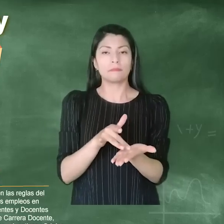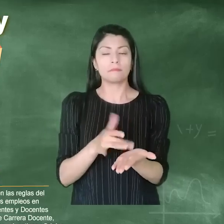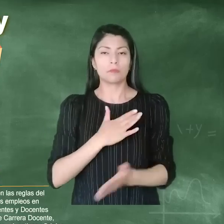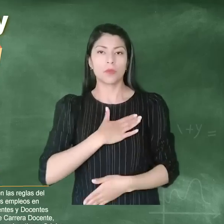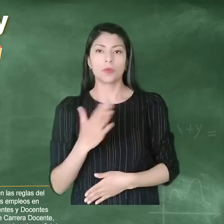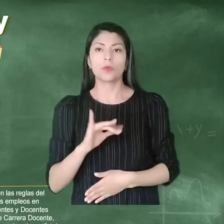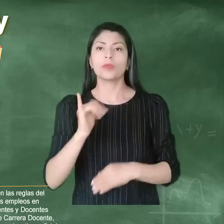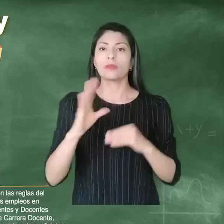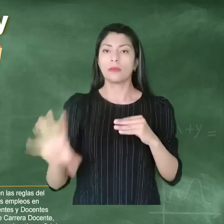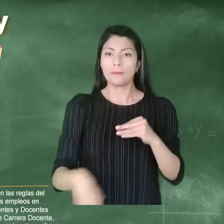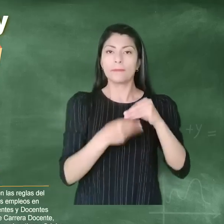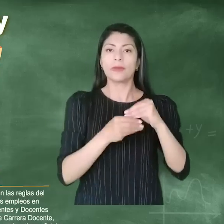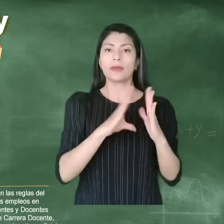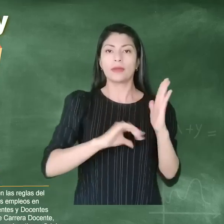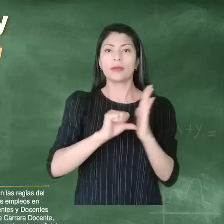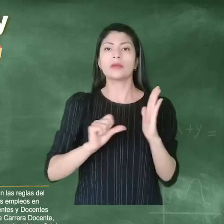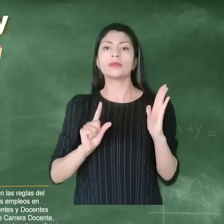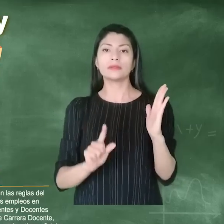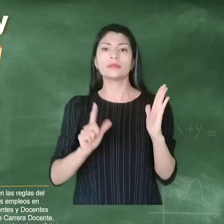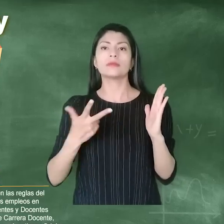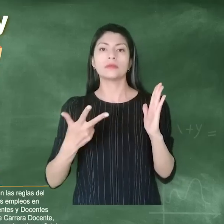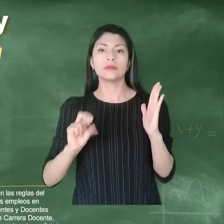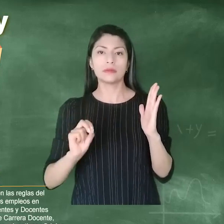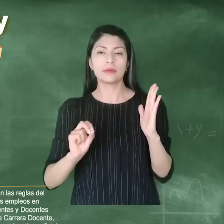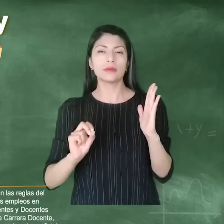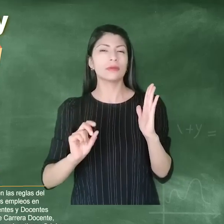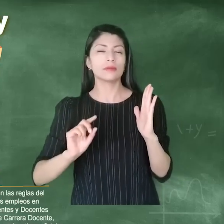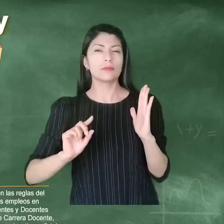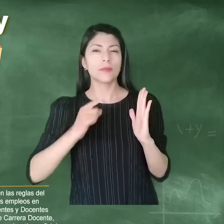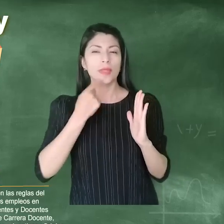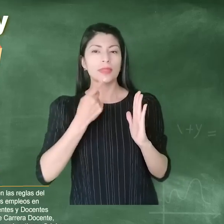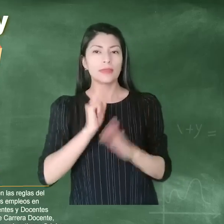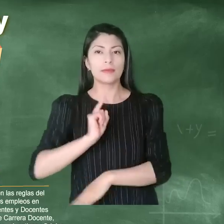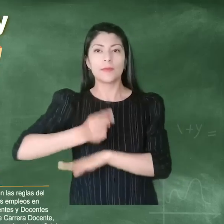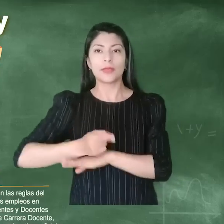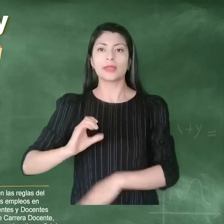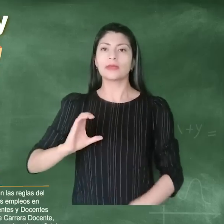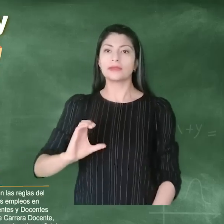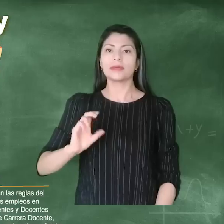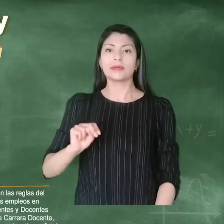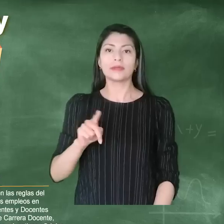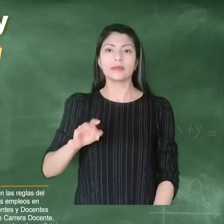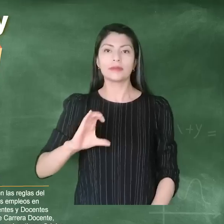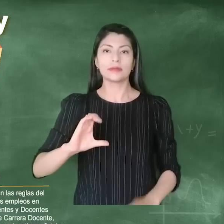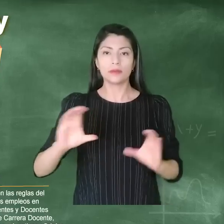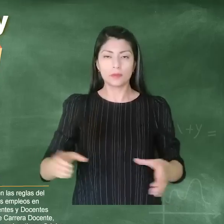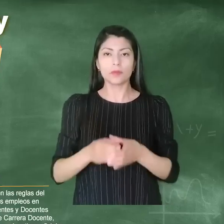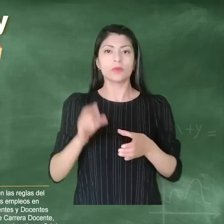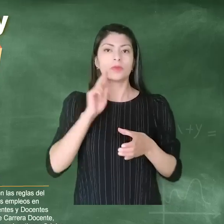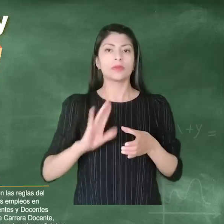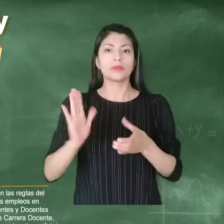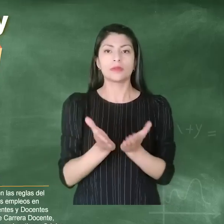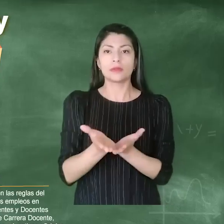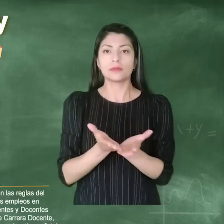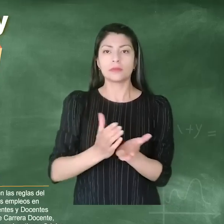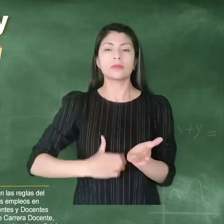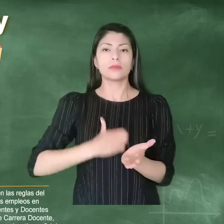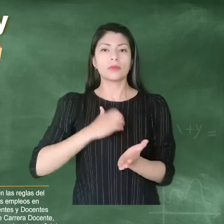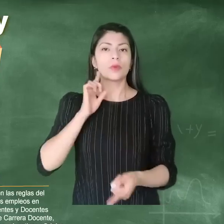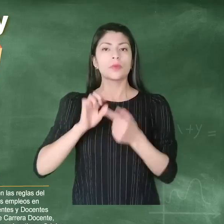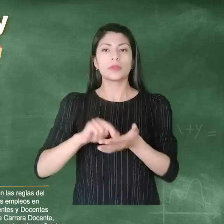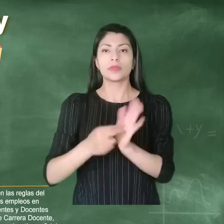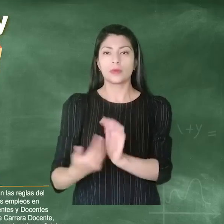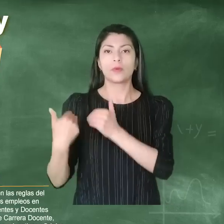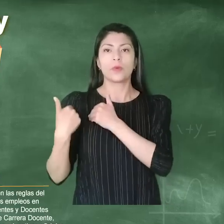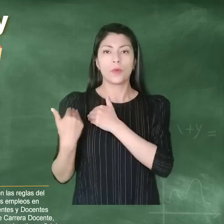aspirantes. Adicionalmente, el artículo 130 superior dispone que habrá una Comisión Nacional del Servicio